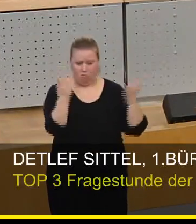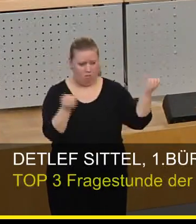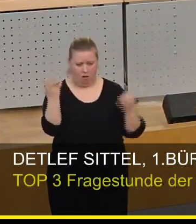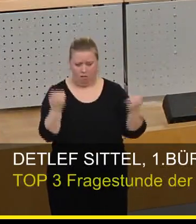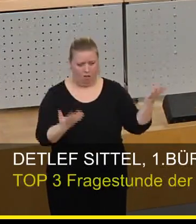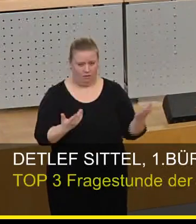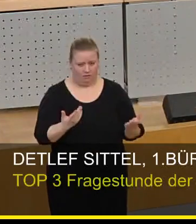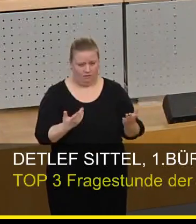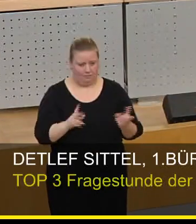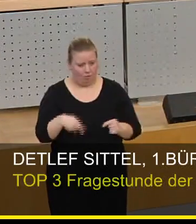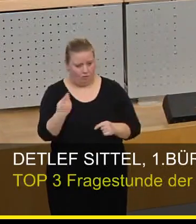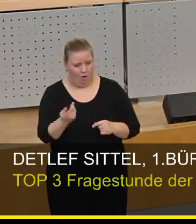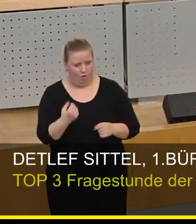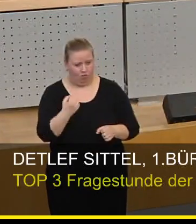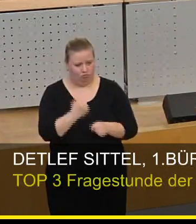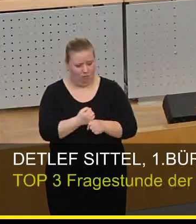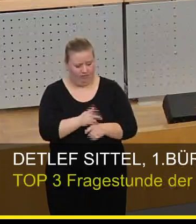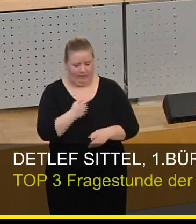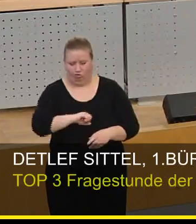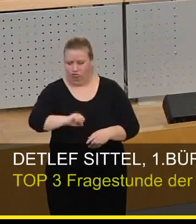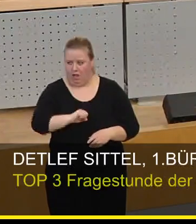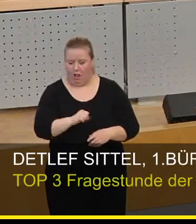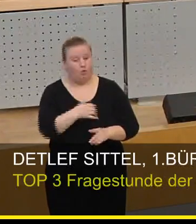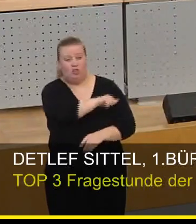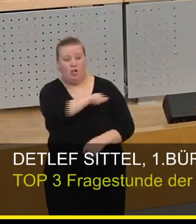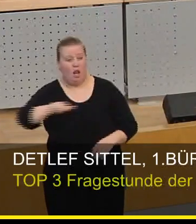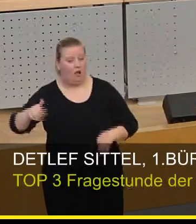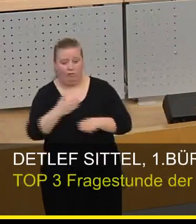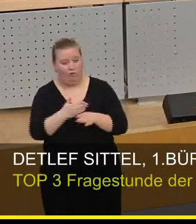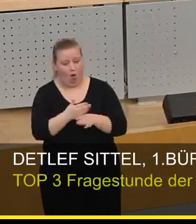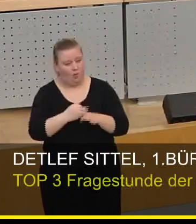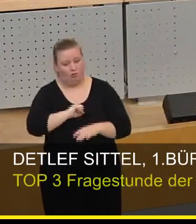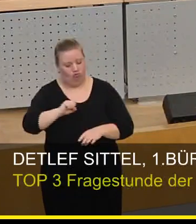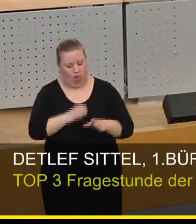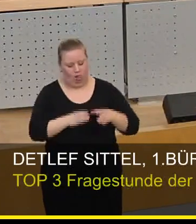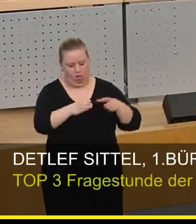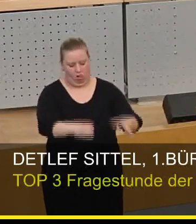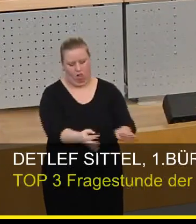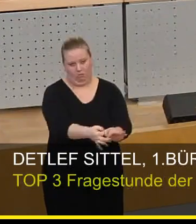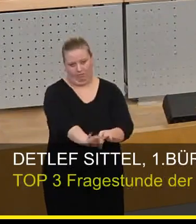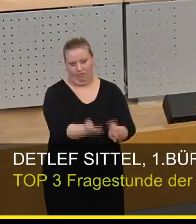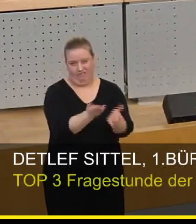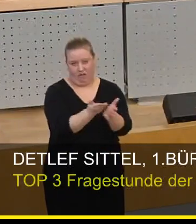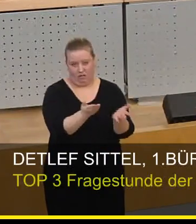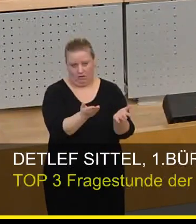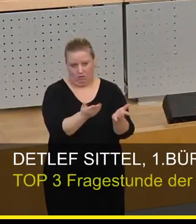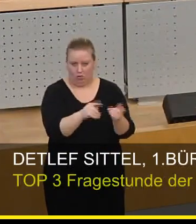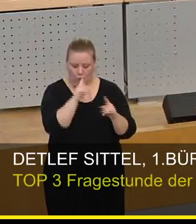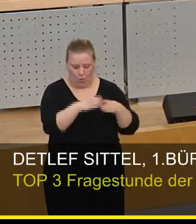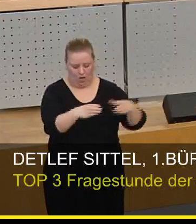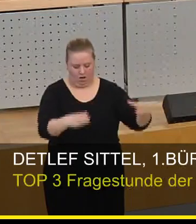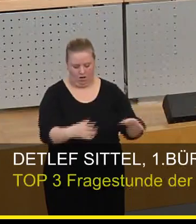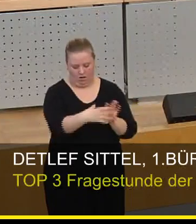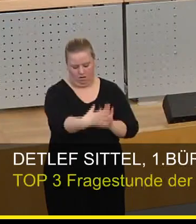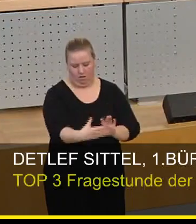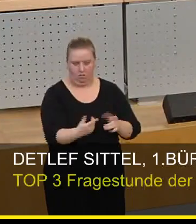die Luft gehen, war jedenfalls so die allgemeine Abschätzung, dass es kein längerfristig vorbereitetes und aufgebautes Feuerwerk war, sondern eben ein solches